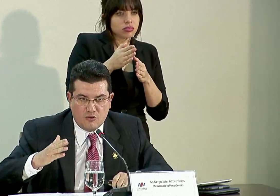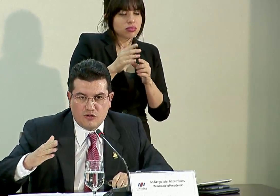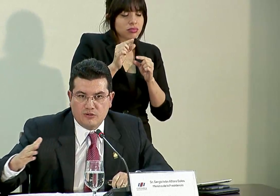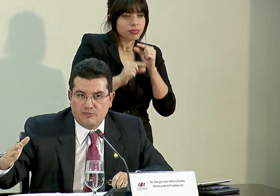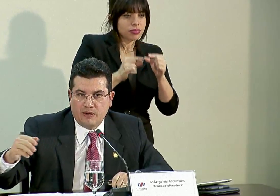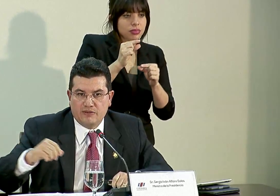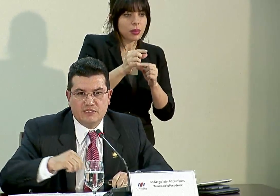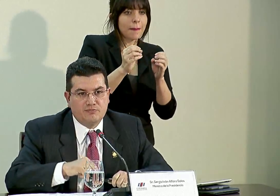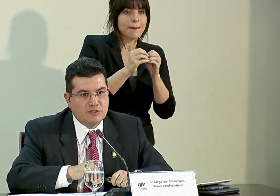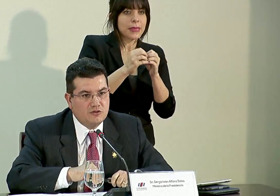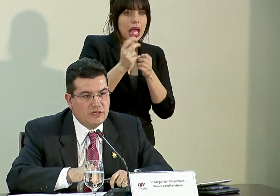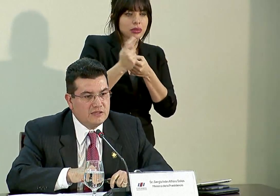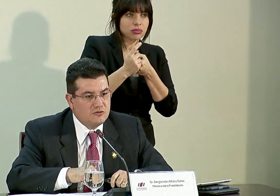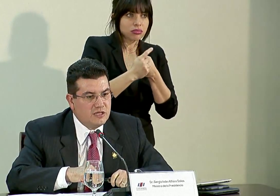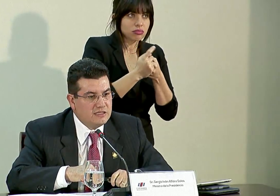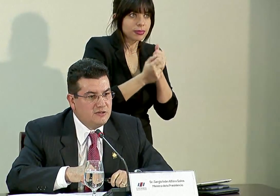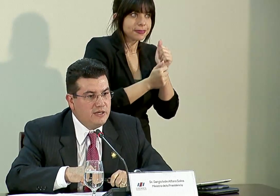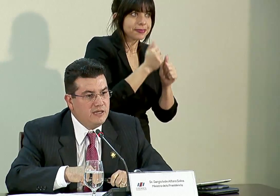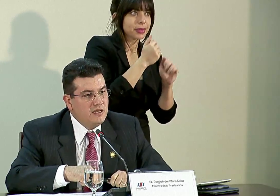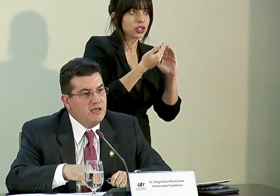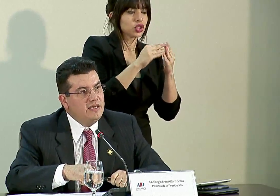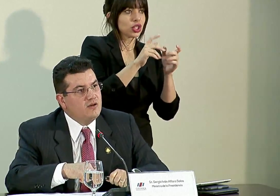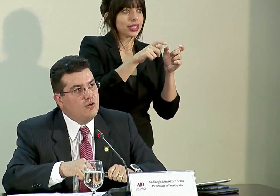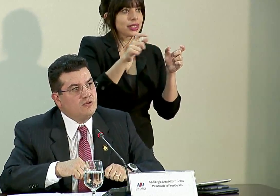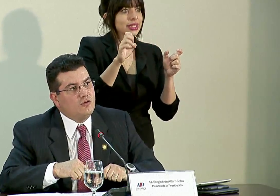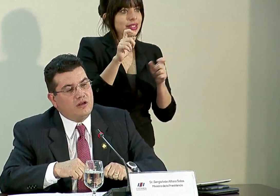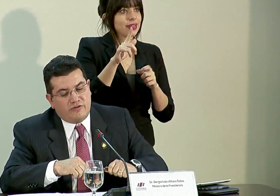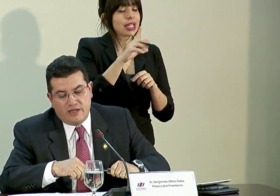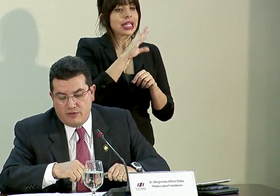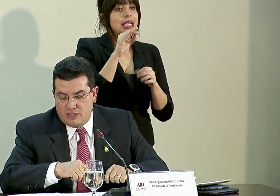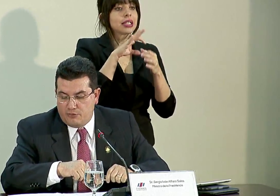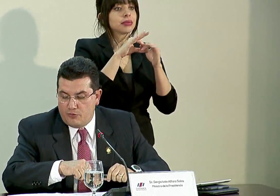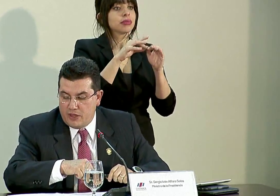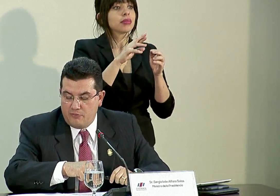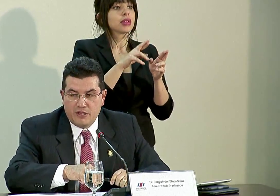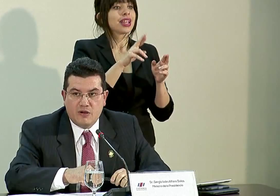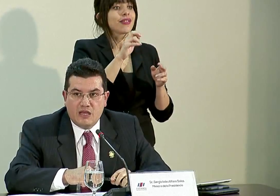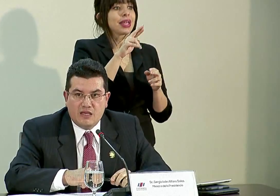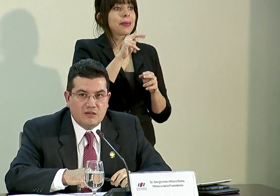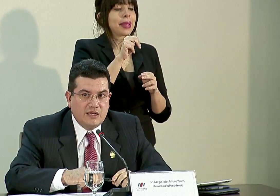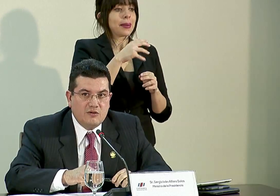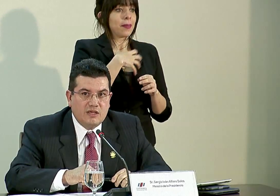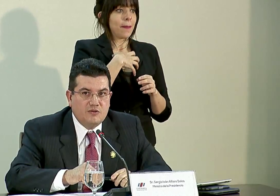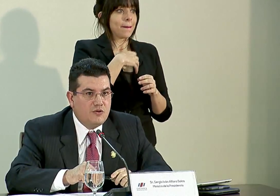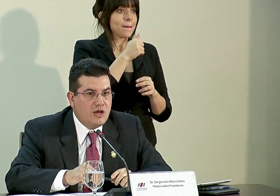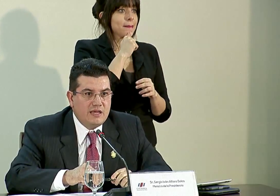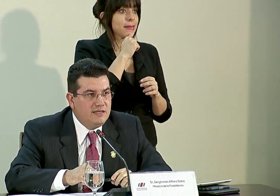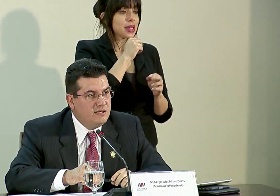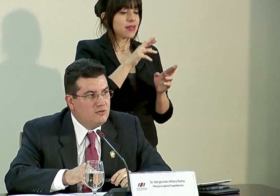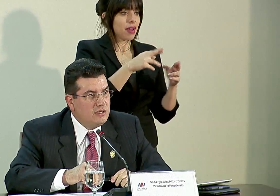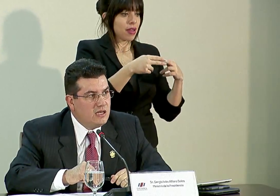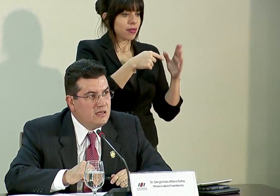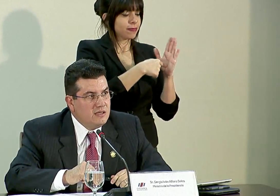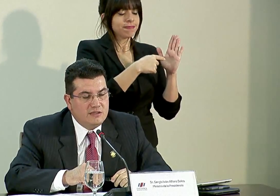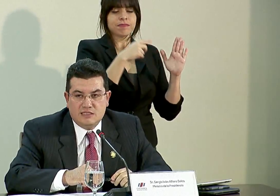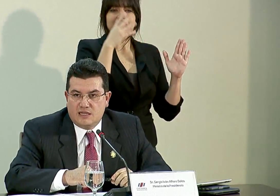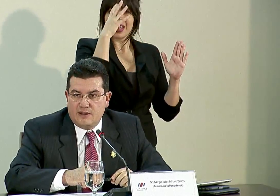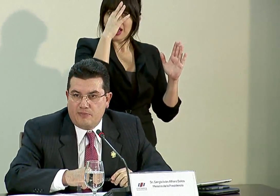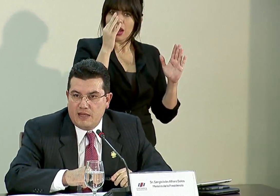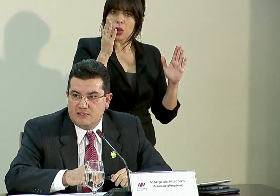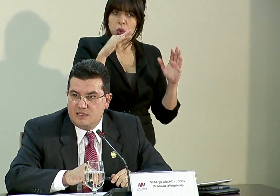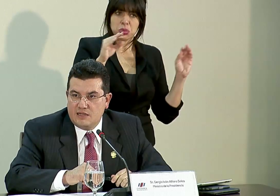haya mejor participación de la sociedad civil y en cuanto al régimen de propiedad privada creo que no hay ninguna